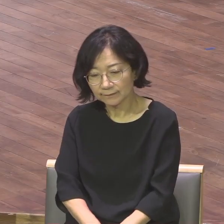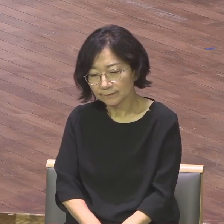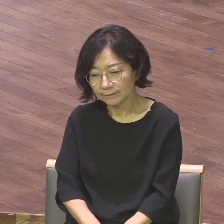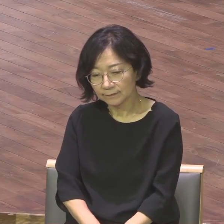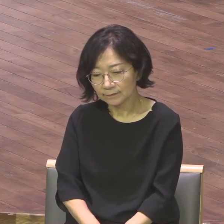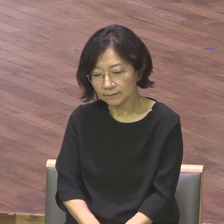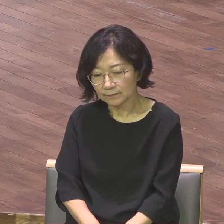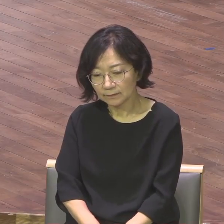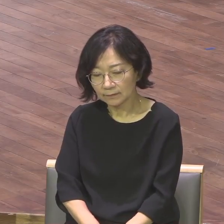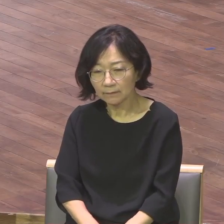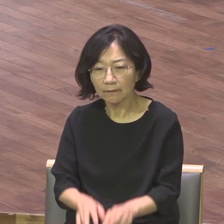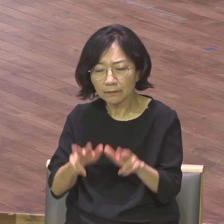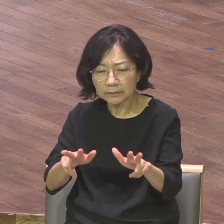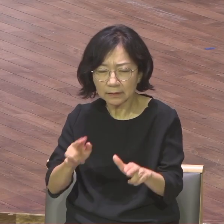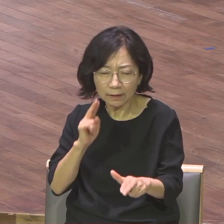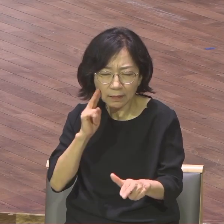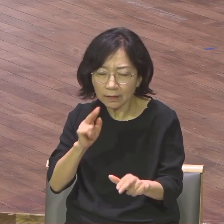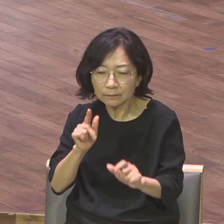왜 이렇게 됐는지